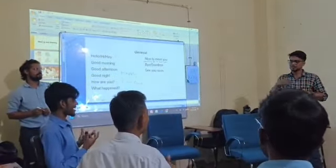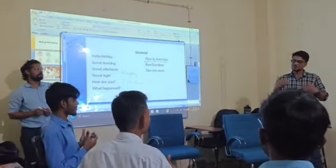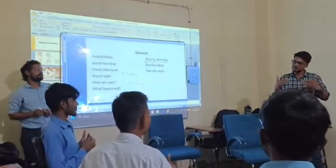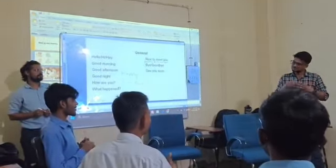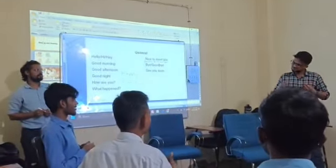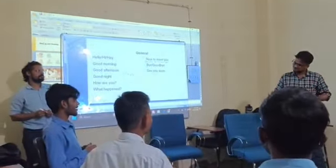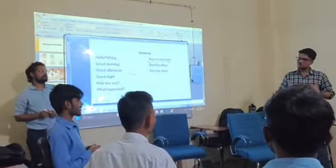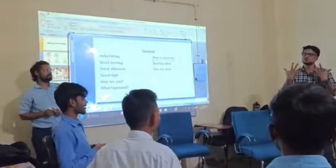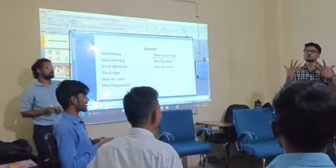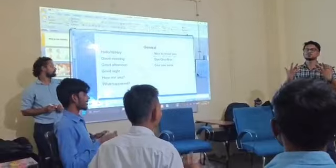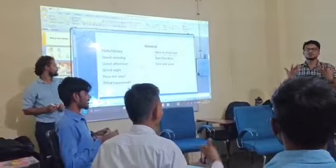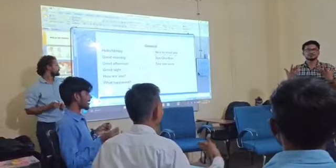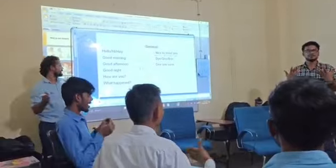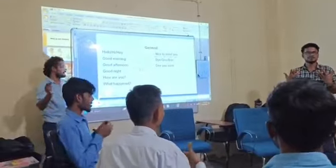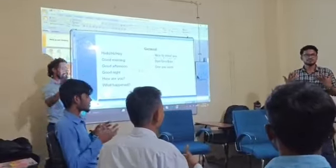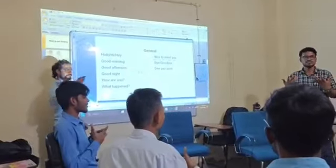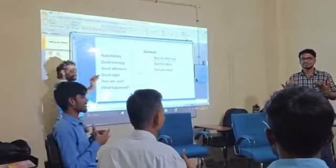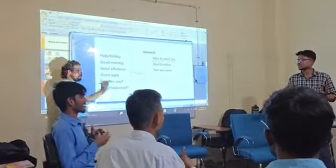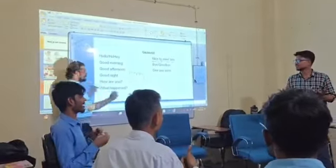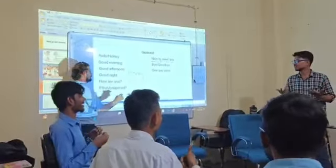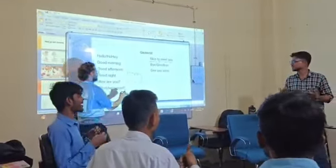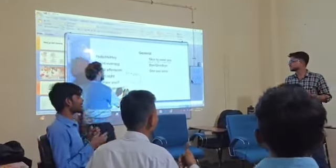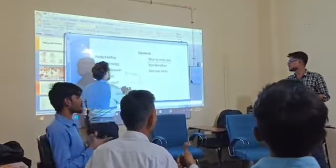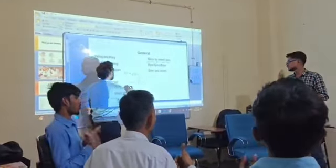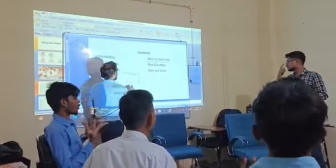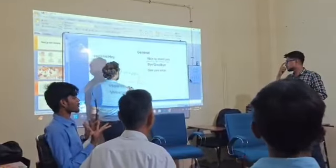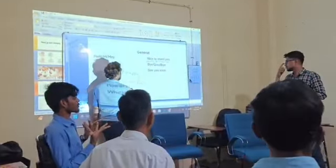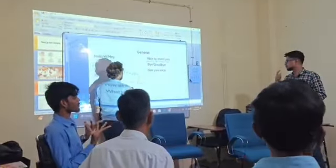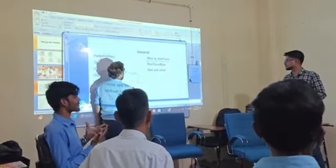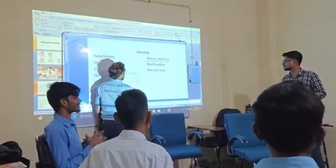आपसे मिलकर बहुत खुशी, ठीक है।